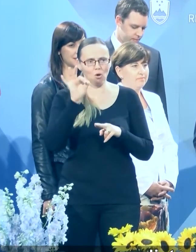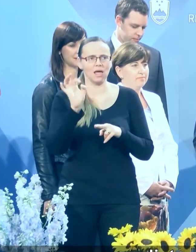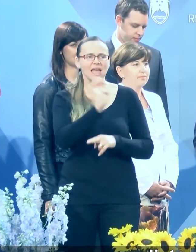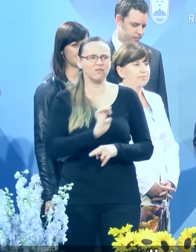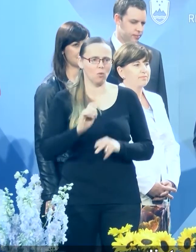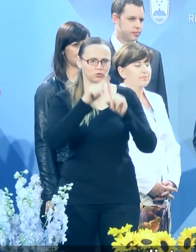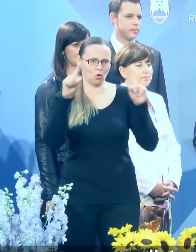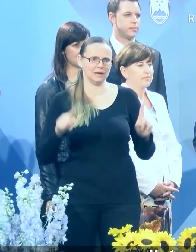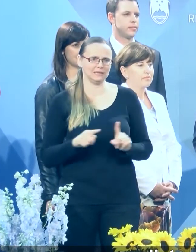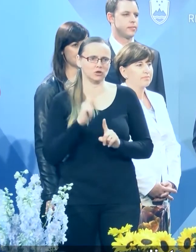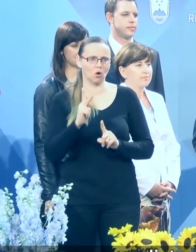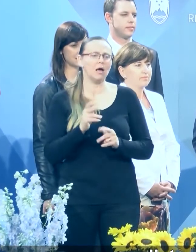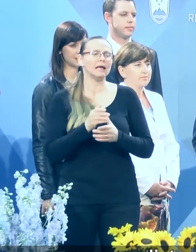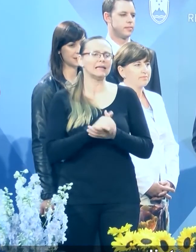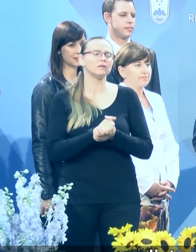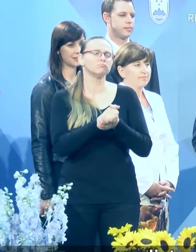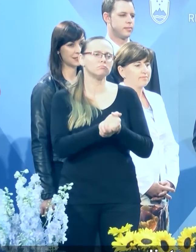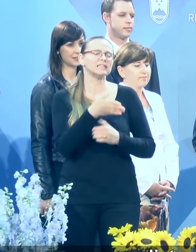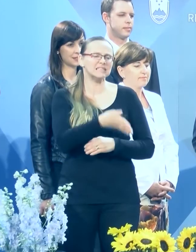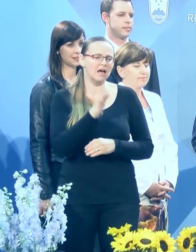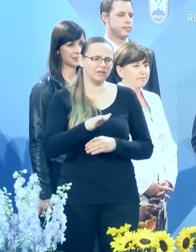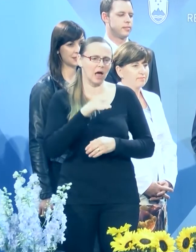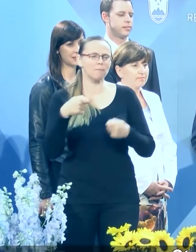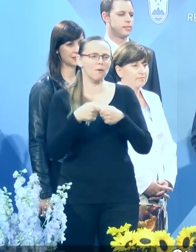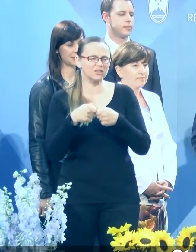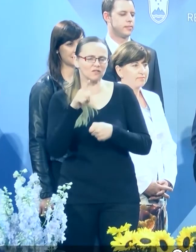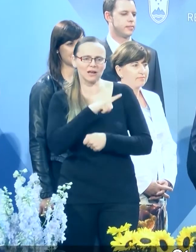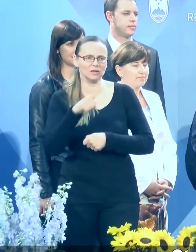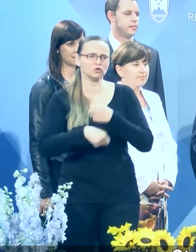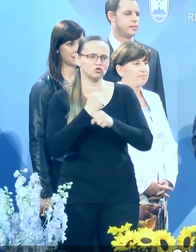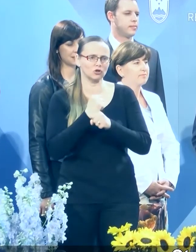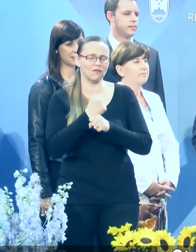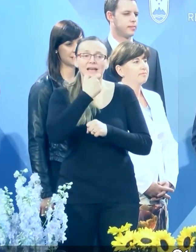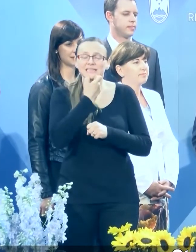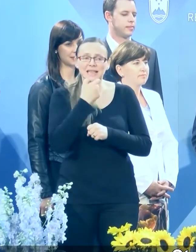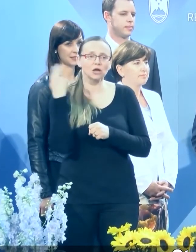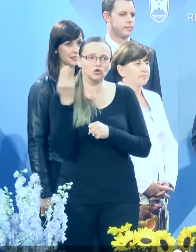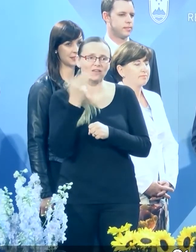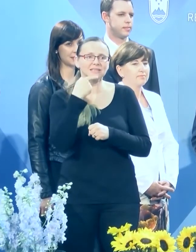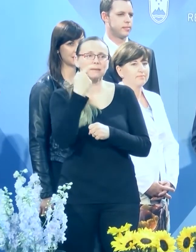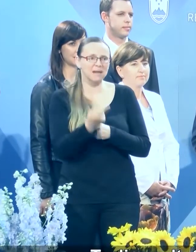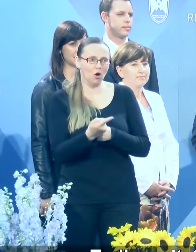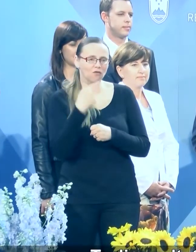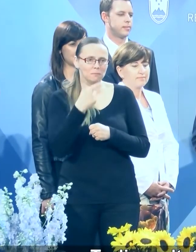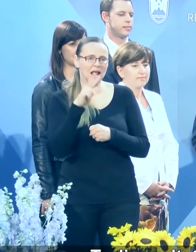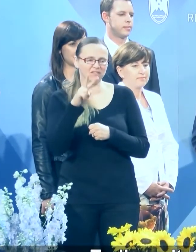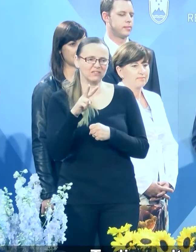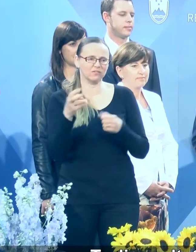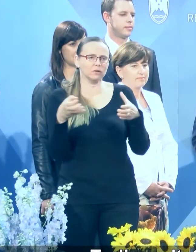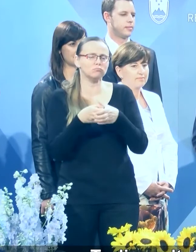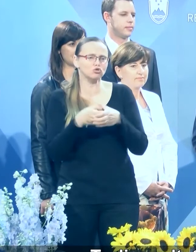listo, listo, ki stavi na povezovanje, na sodelovanje. Star slovenski rek pravi v slogi je moč in